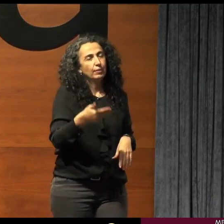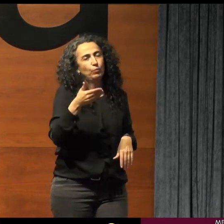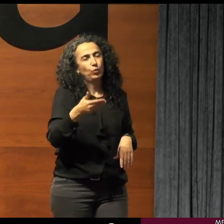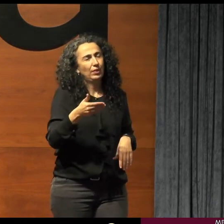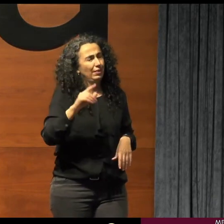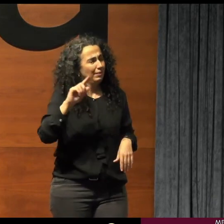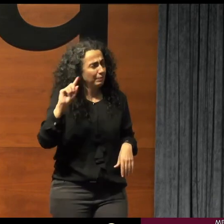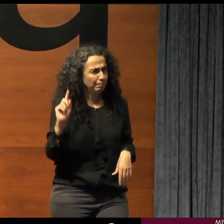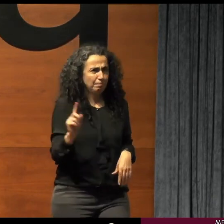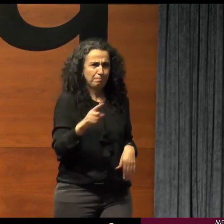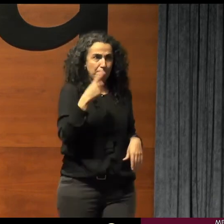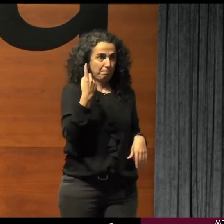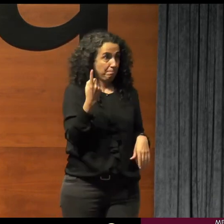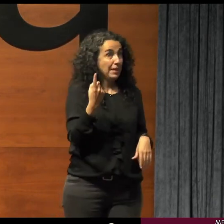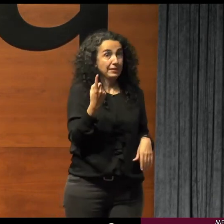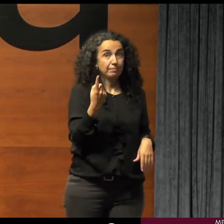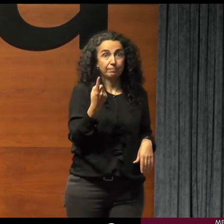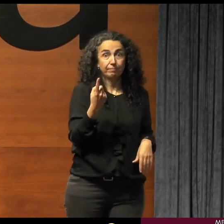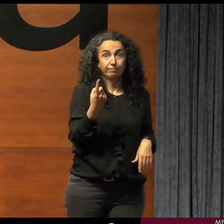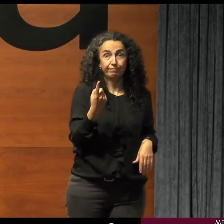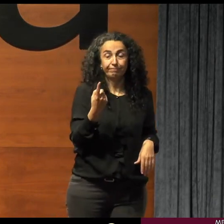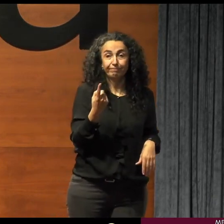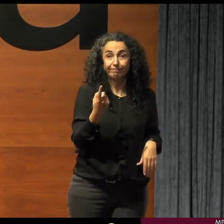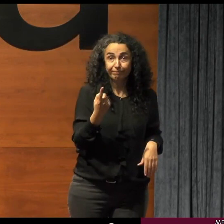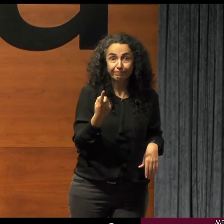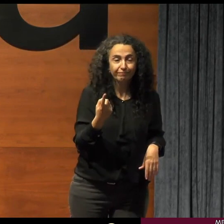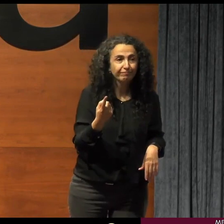Y esto para la lengua de signos es vital.